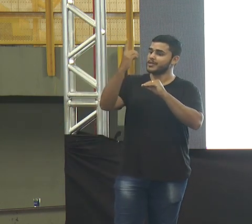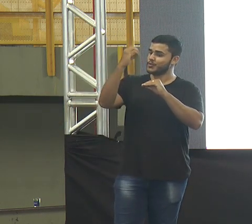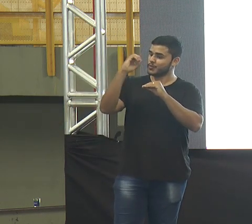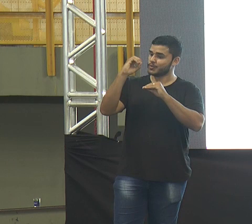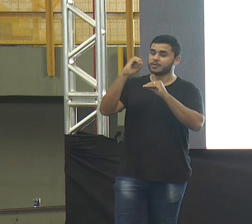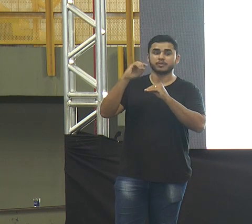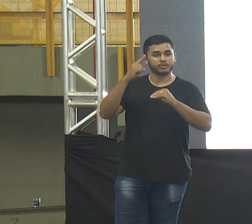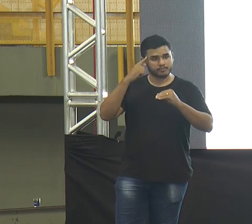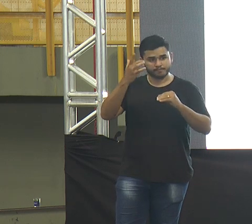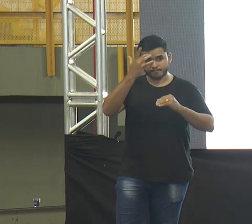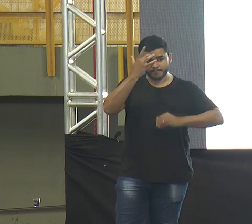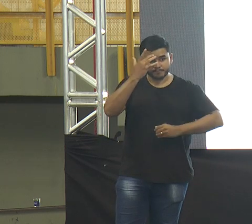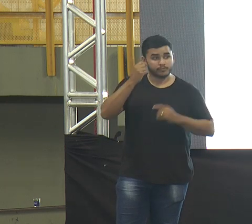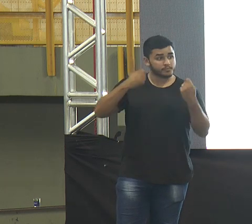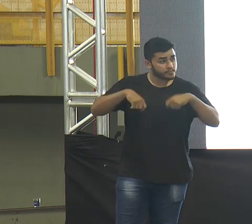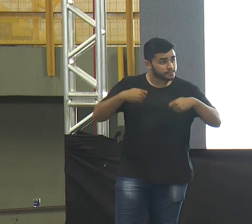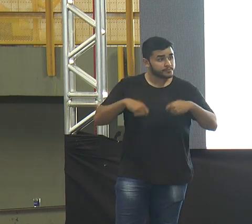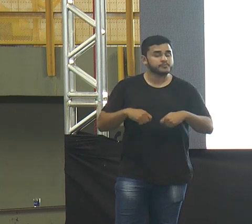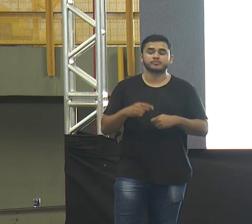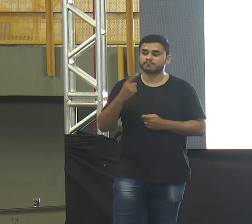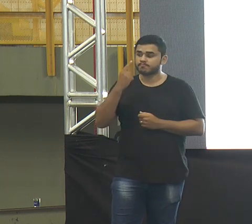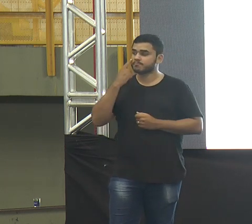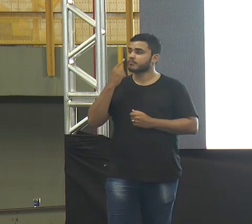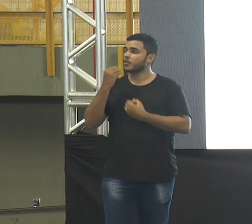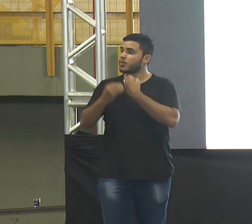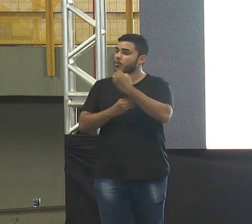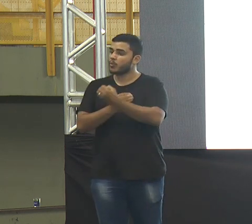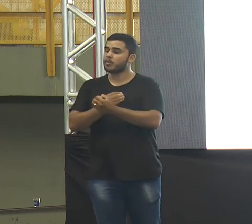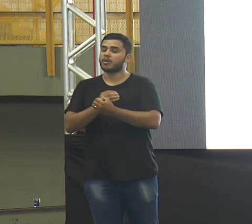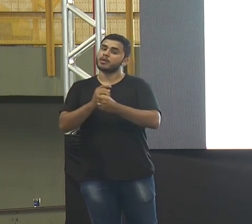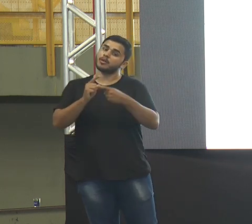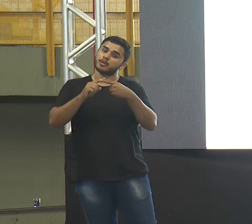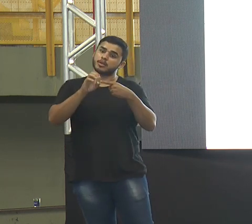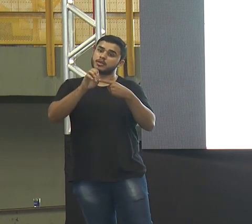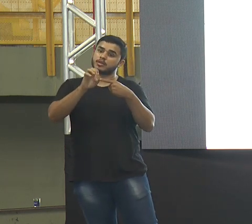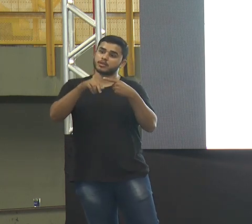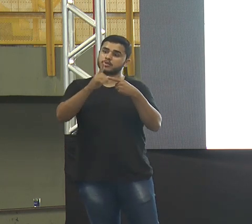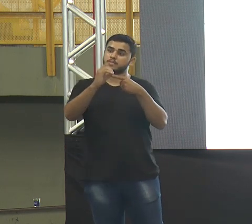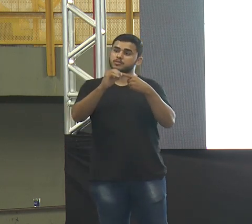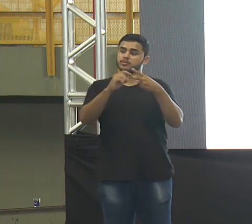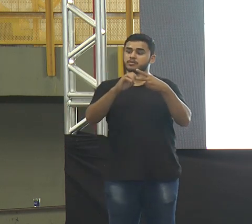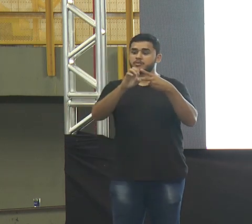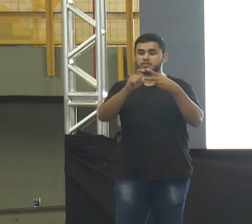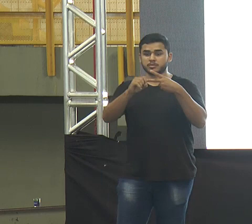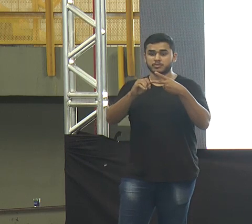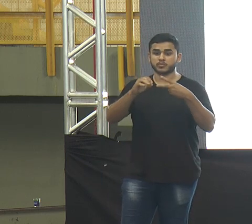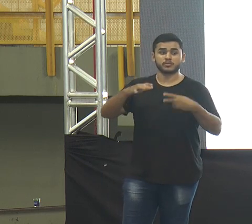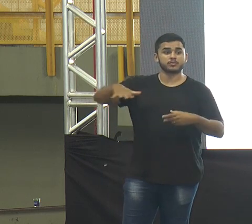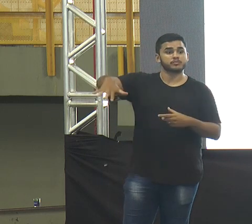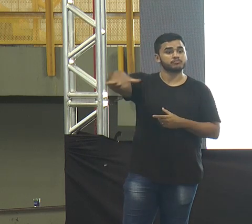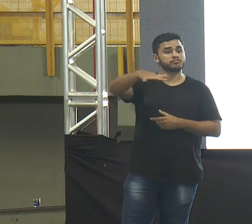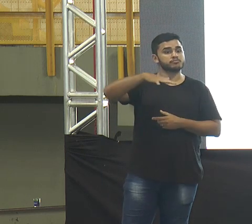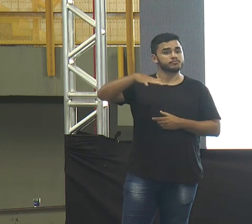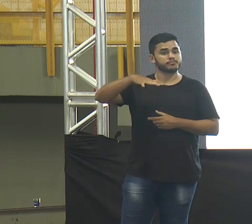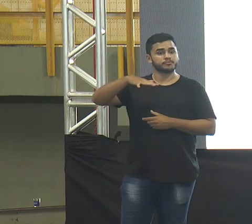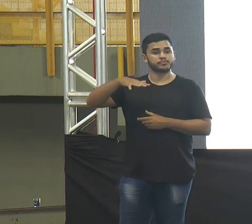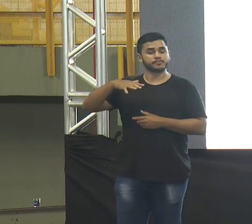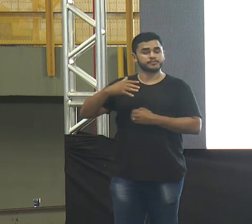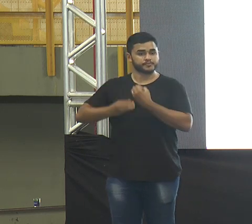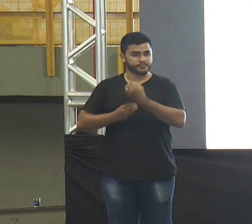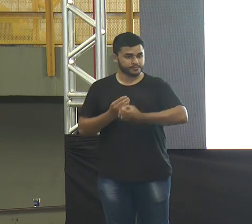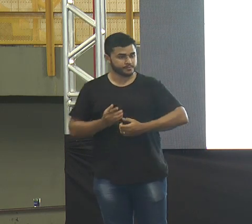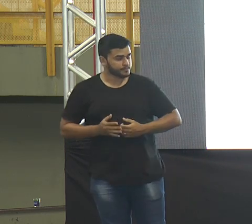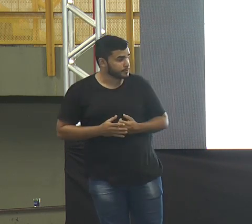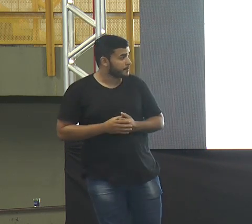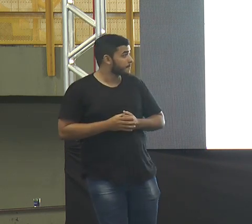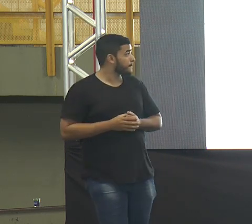gente vai ter que entender. Sistema é onde acontece a reação. Universo é tudo que está em volta de onde acontece a reação. Olha bem,